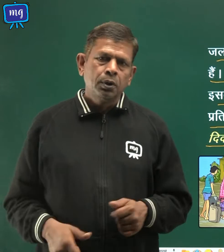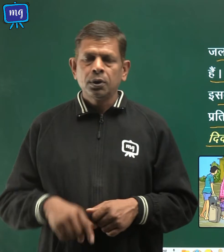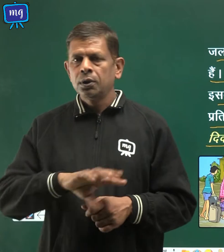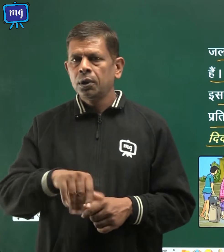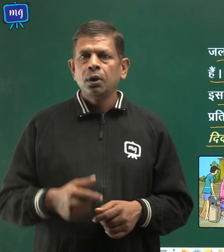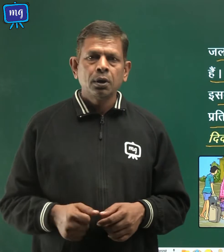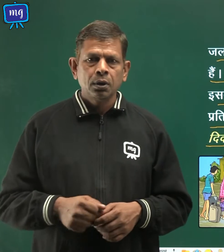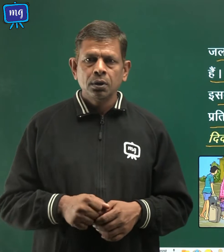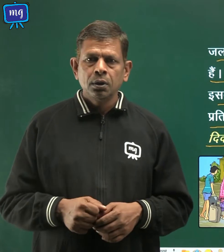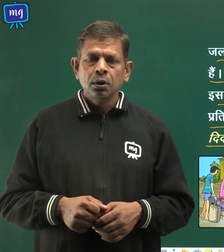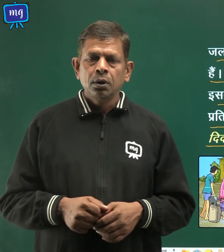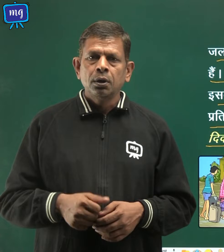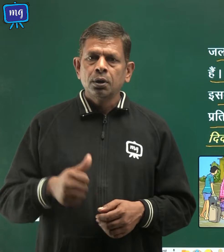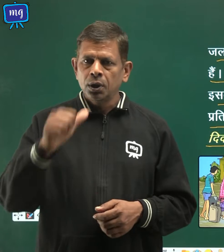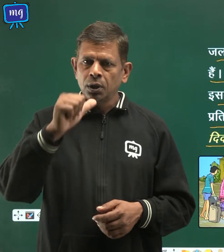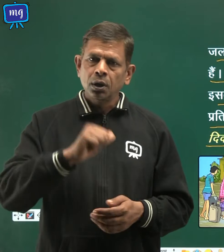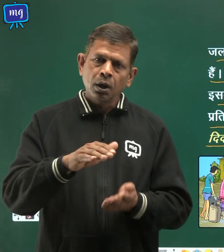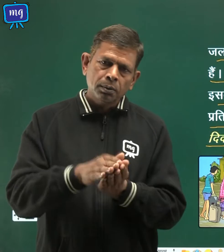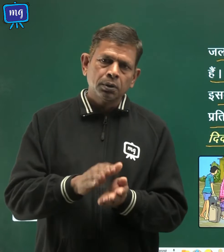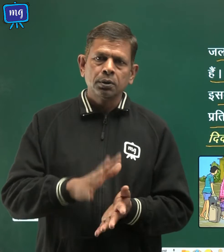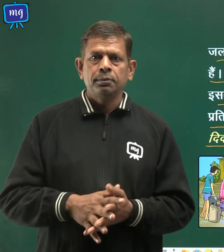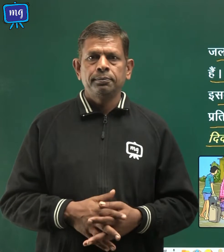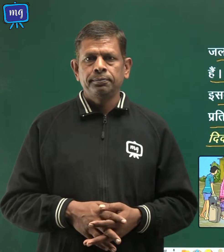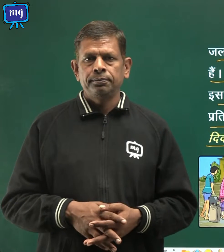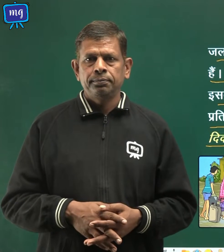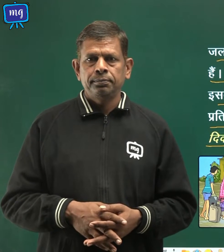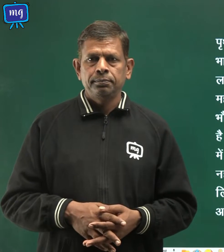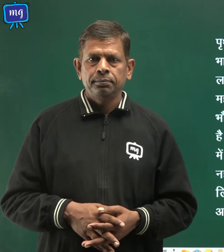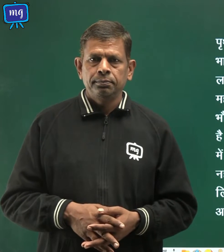का बचाव किया जाए।